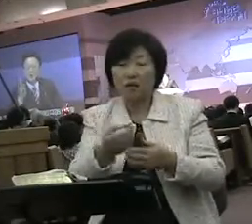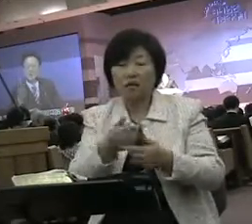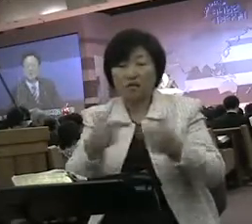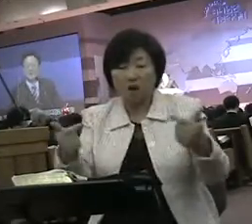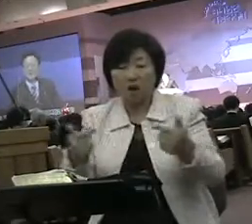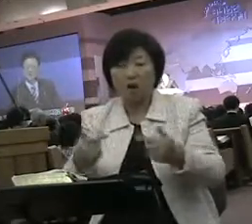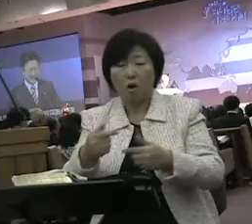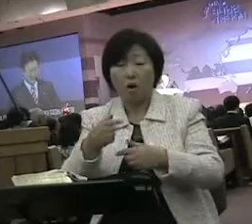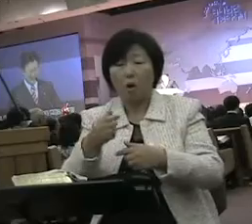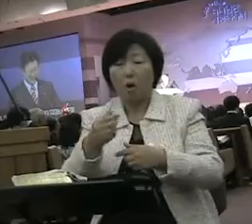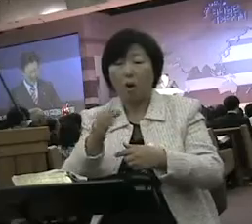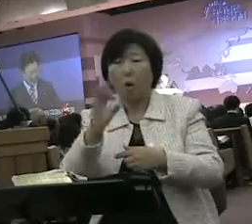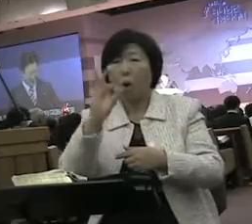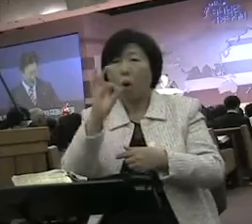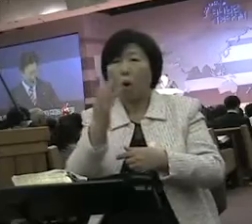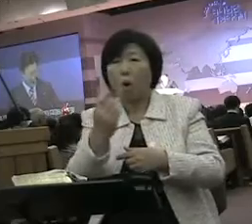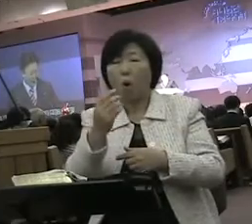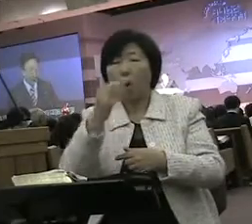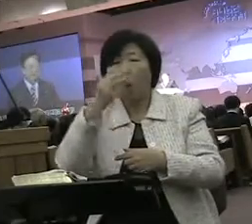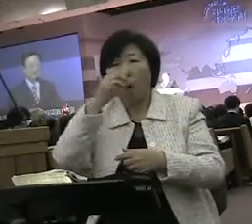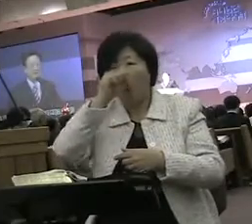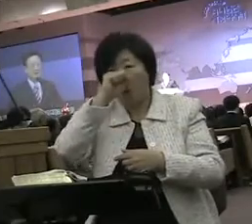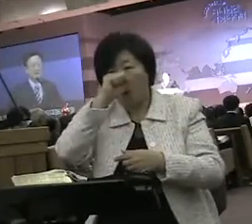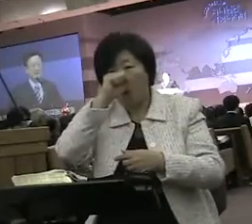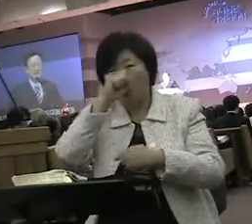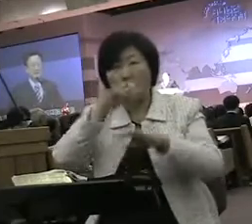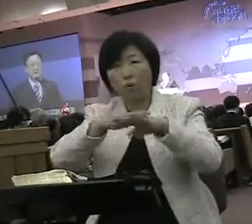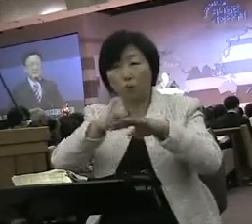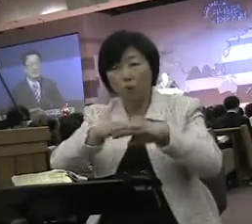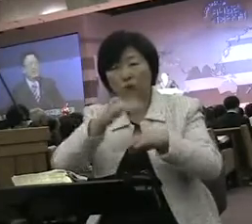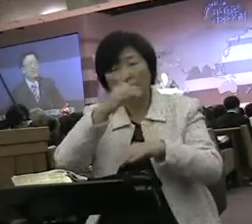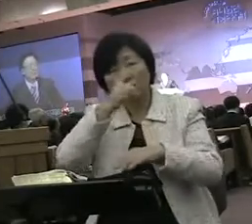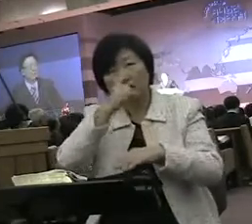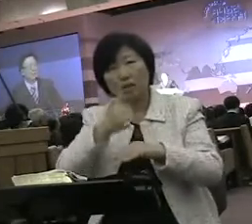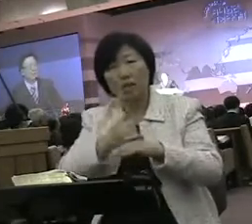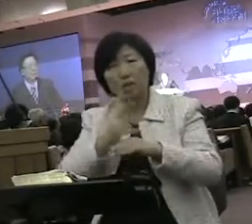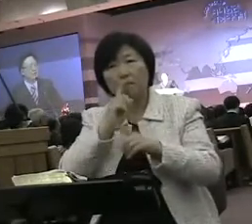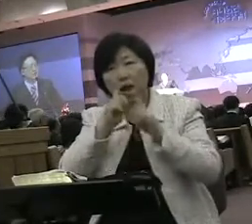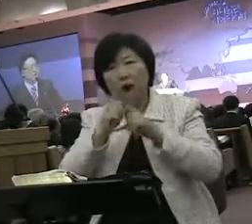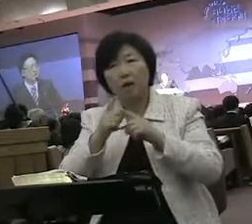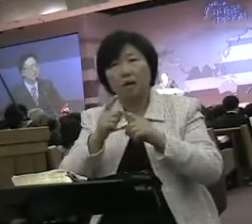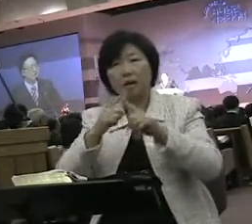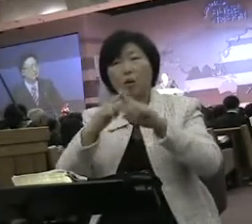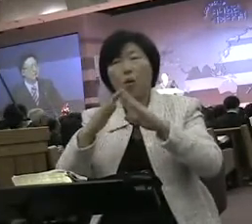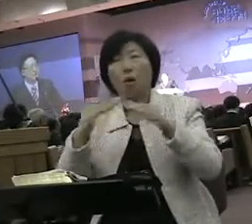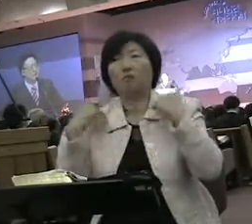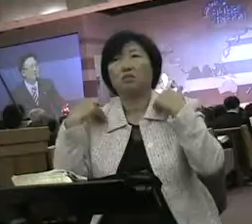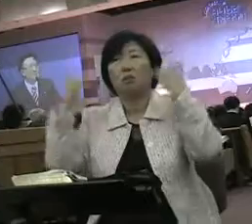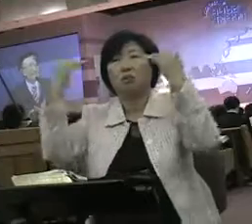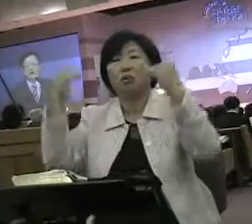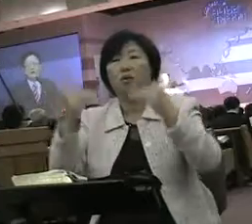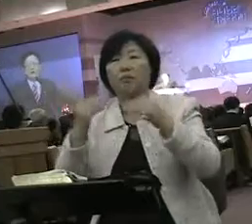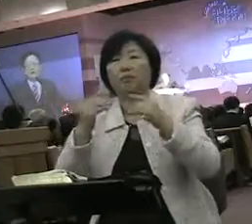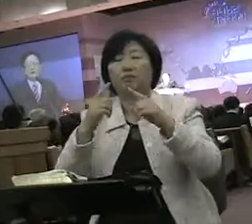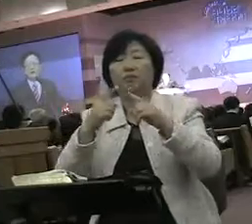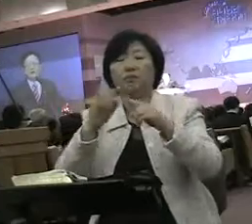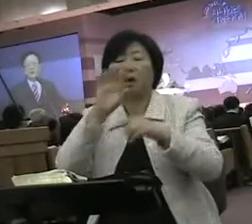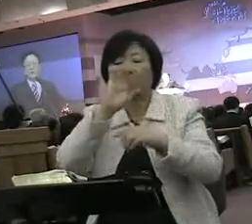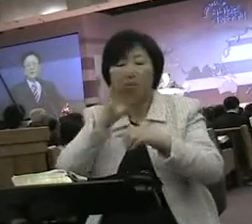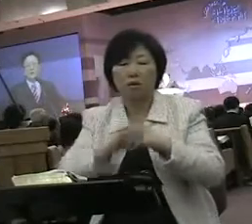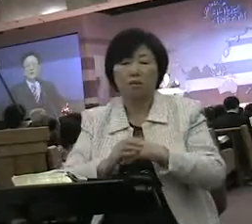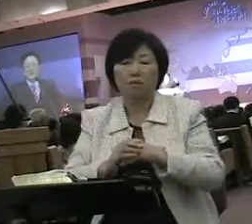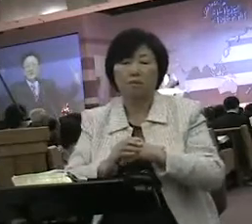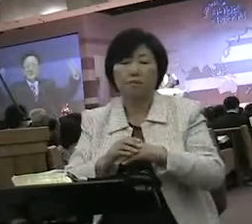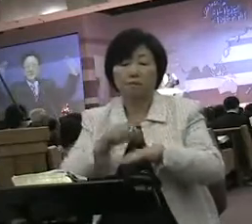옥토의 마음이 있는가? 그리고 말에 성숙한가? 저는 교회 모든 훈련 과정을 통하여 다른 많은